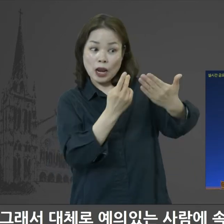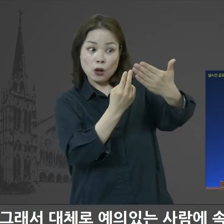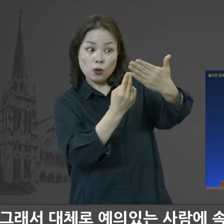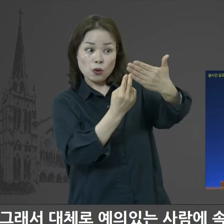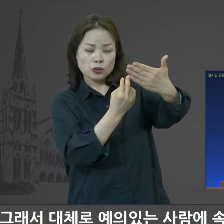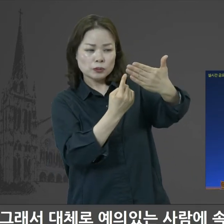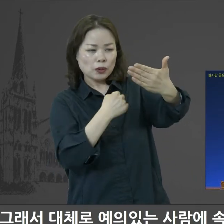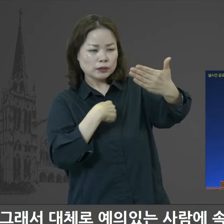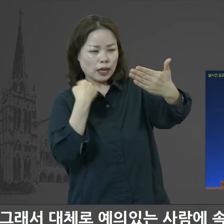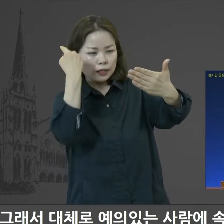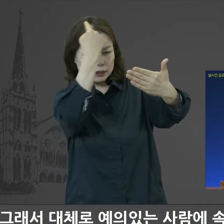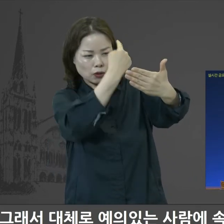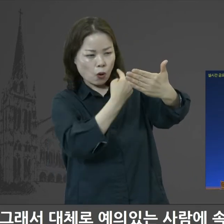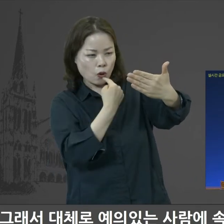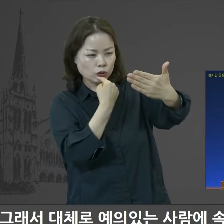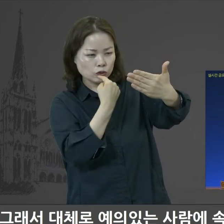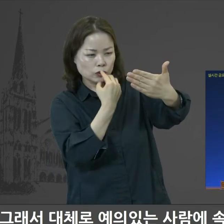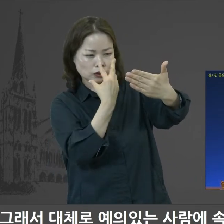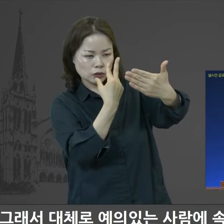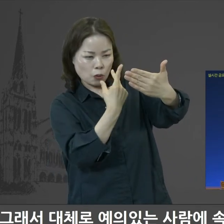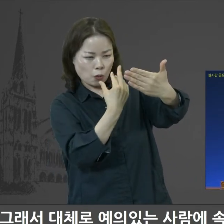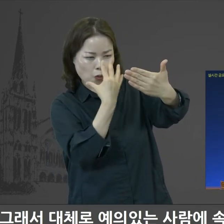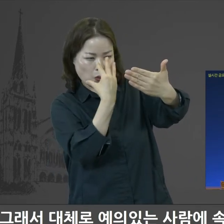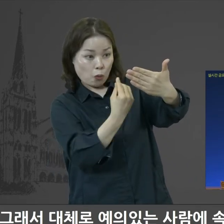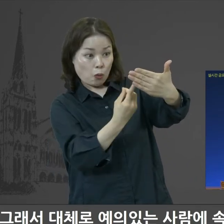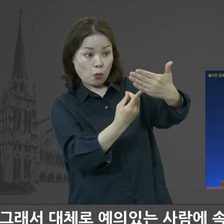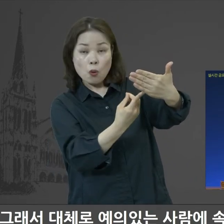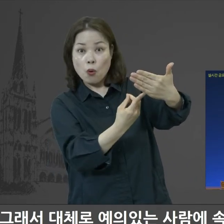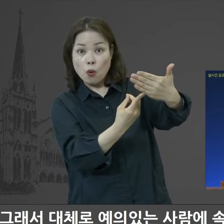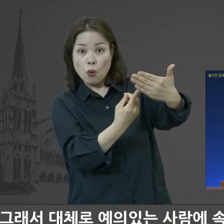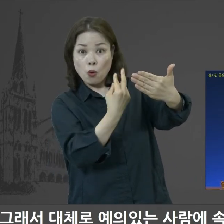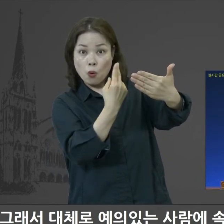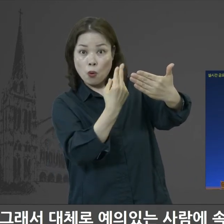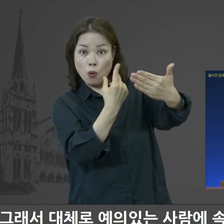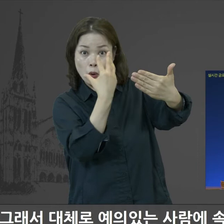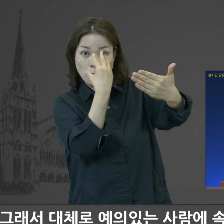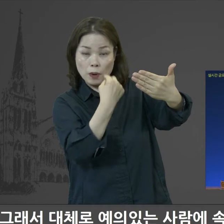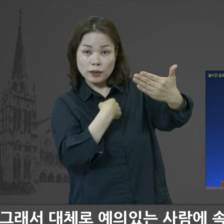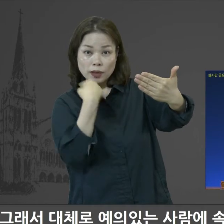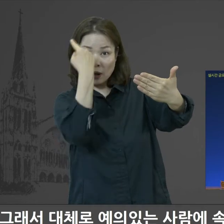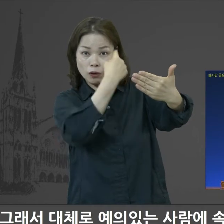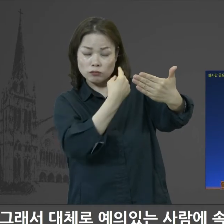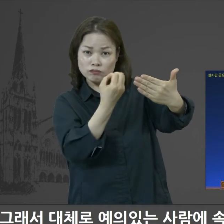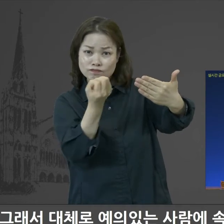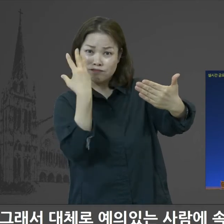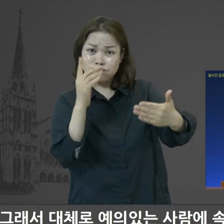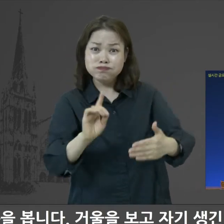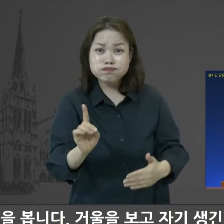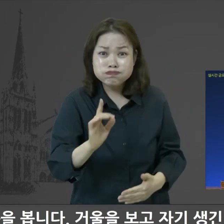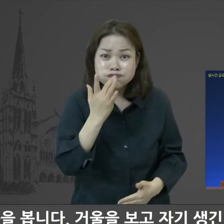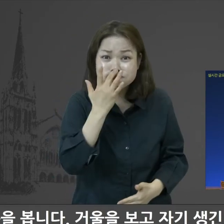거울을 보고 자기 생긴 얼굴을 보았는데 이걸 잊어버렸다. 이게 무슨 얘기일까요?